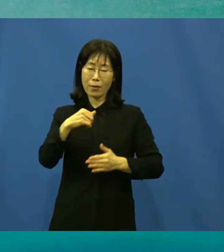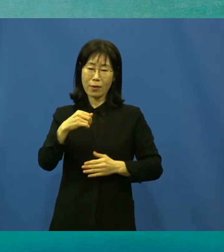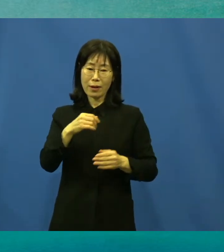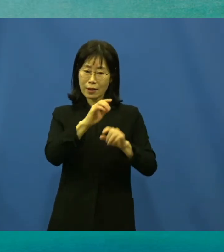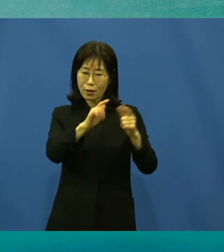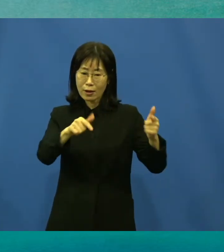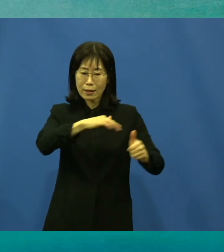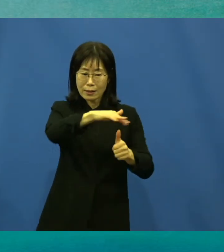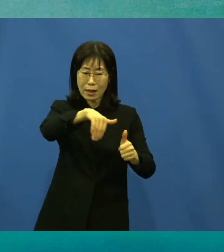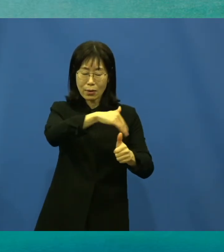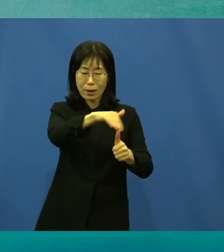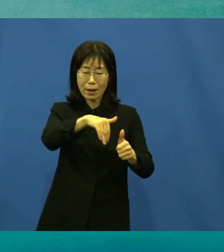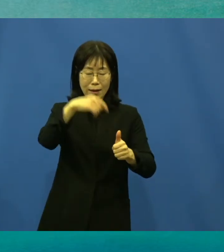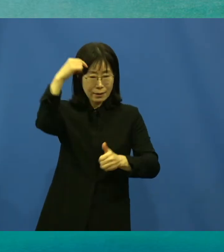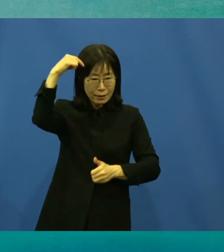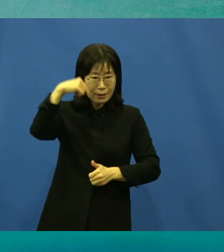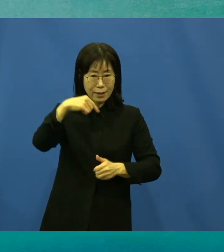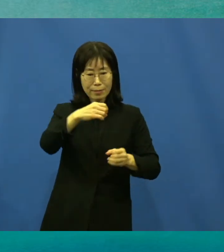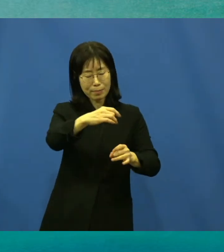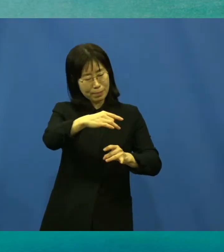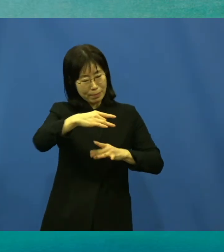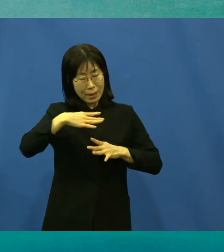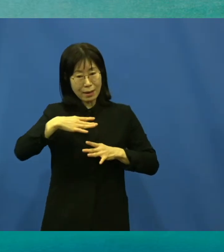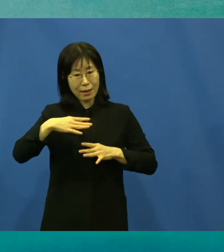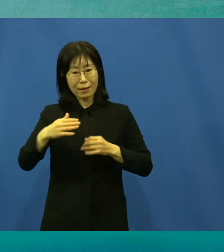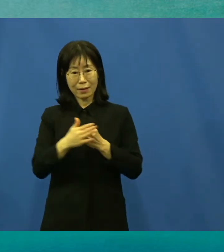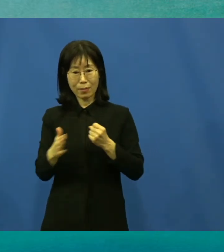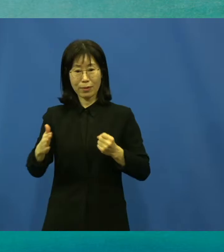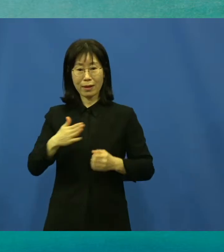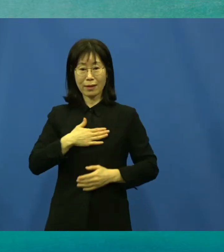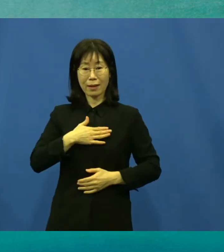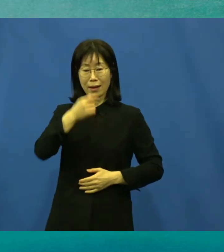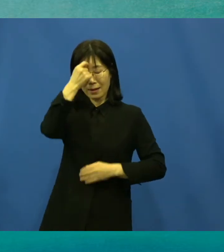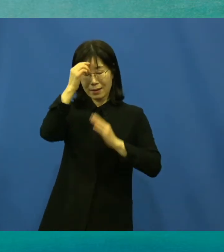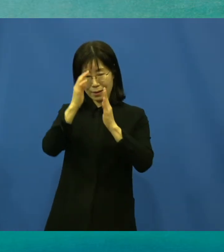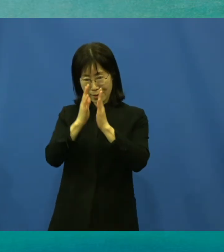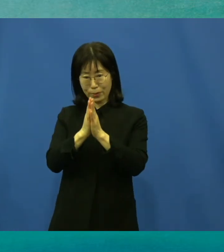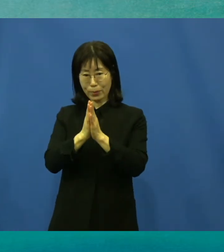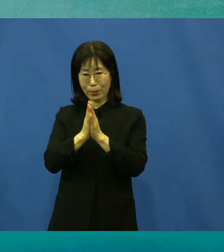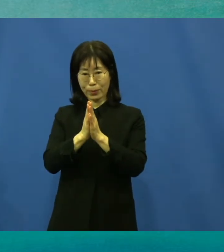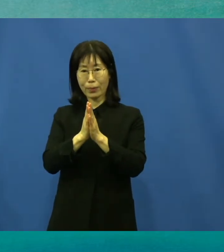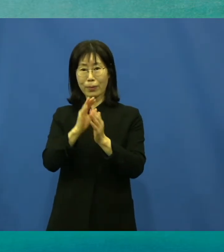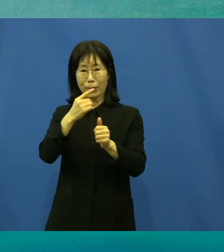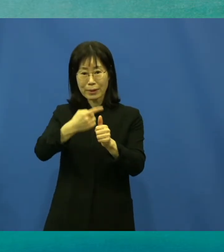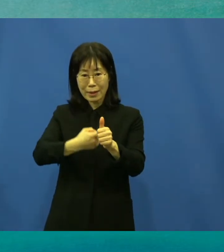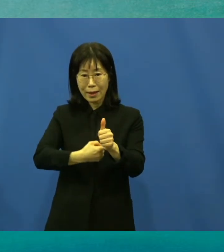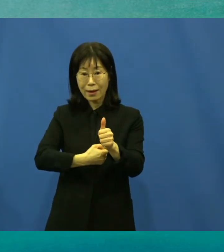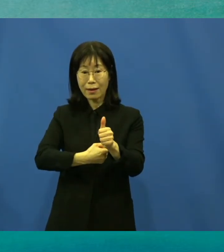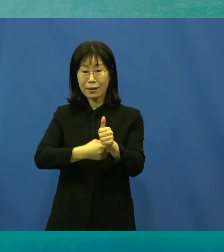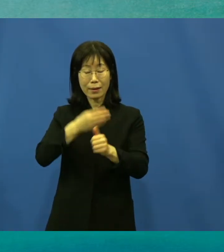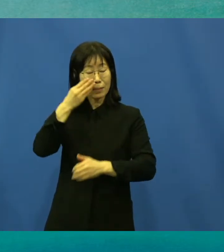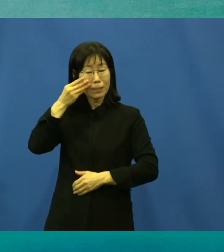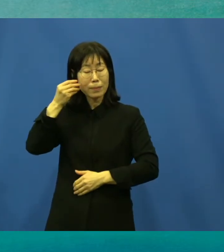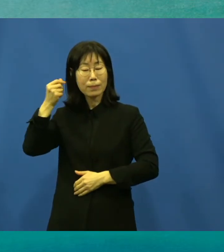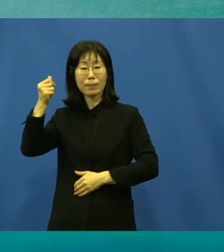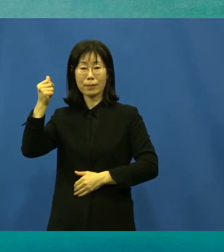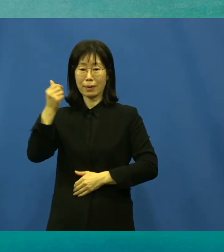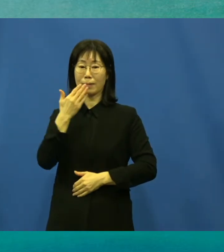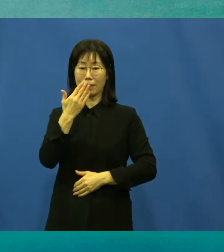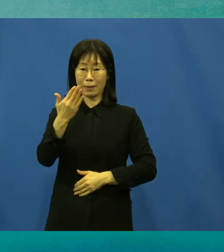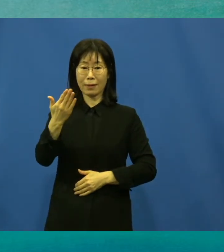오늘 요나가 뱃속에서 그냥 기도한 것 같은데 그렇지 않습니다. 그런 그의 이 기도